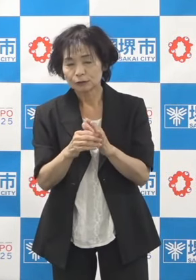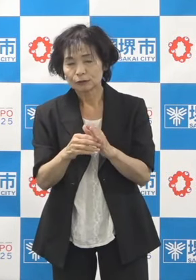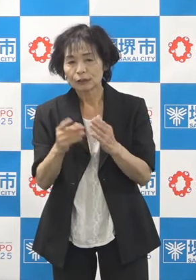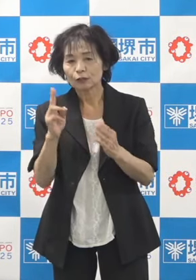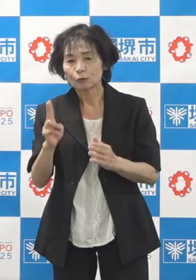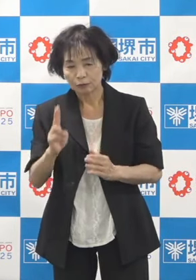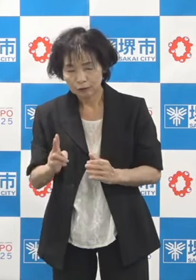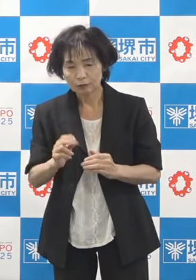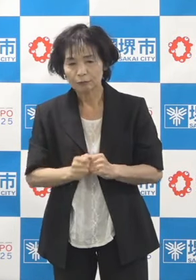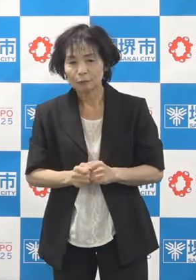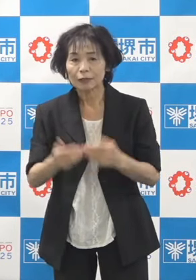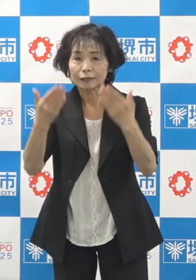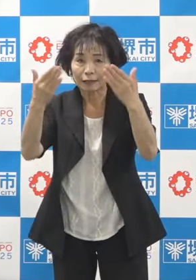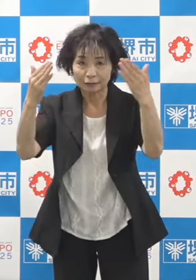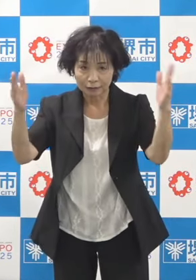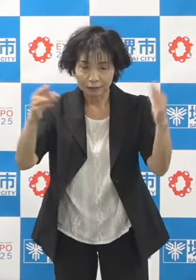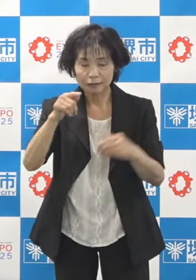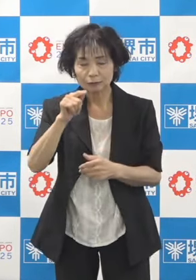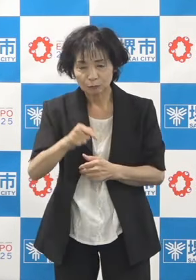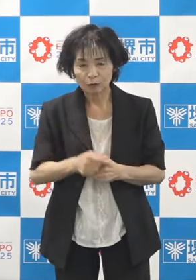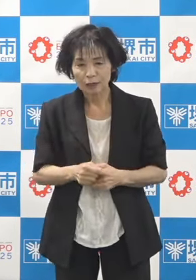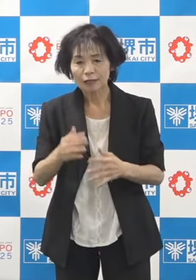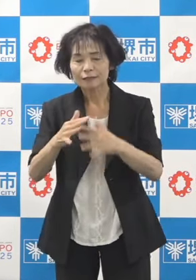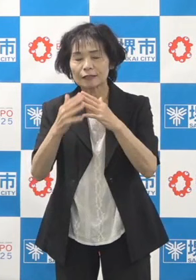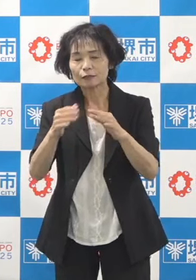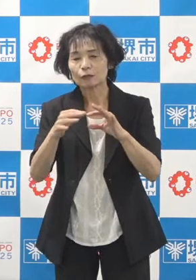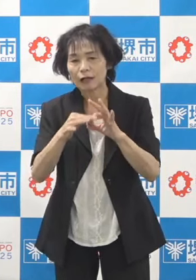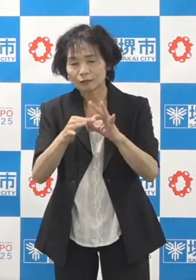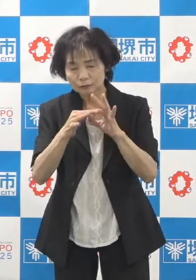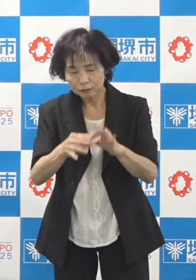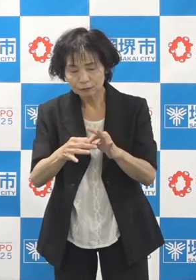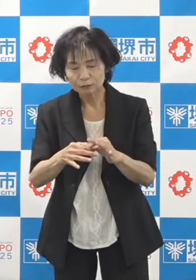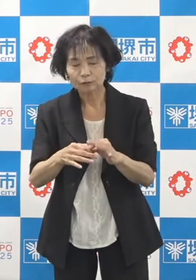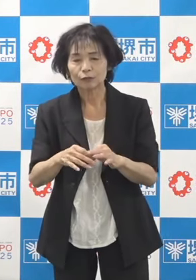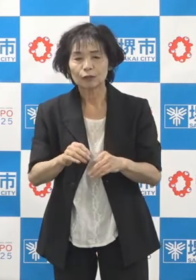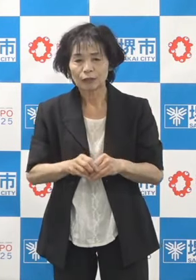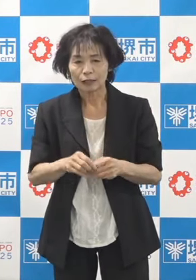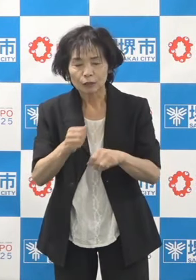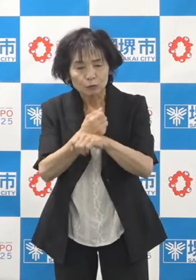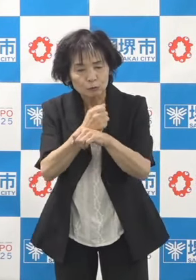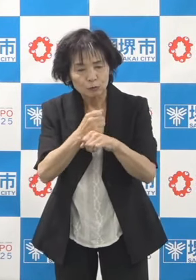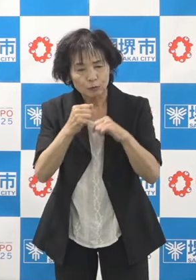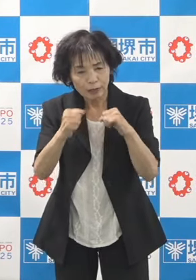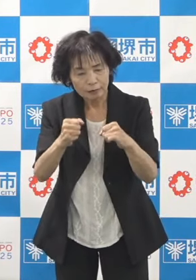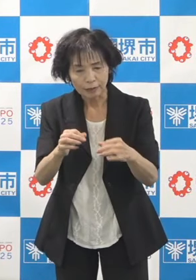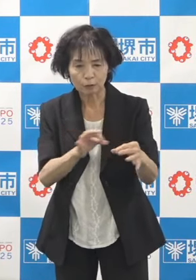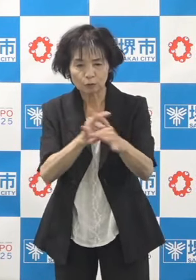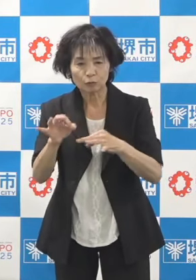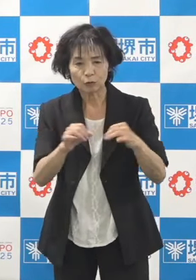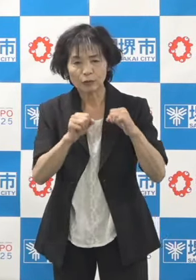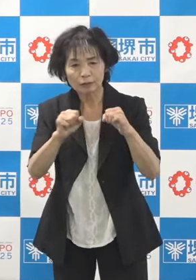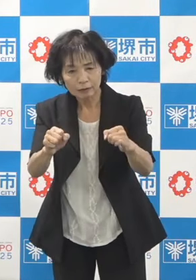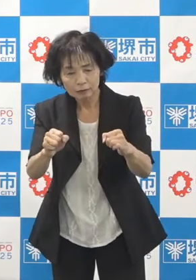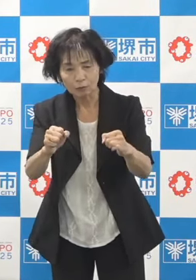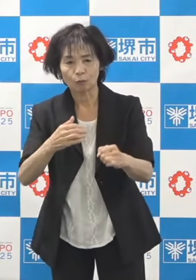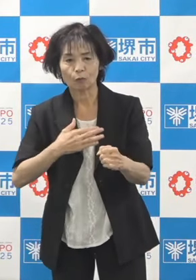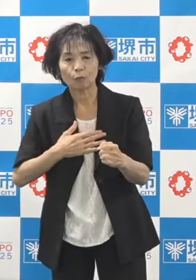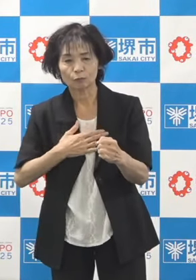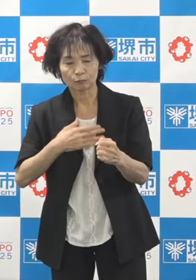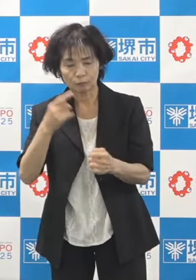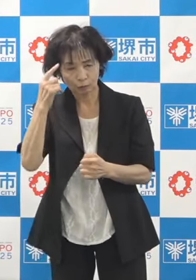えば今のウクライナの問題でありましたり、戦争に関係する展示会をしたりですね、工夫をして運営されていると認識をしています